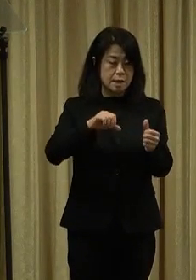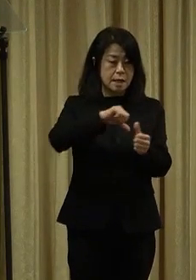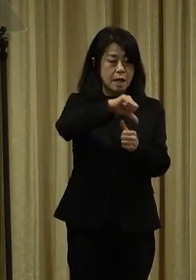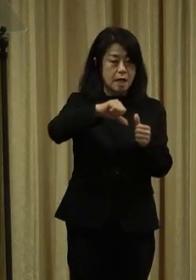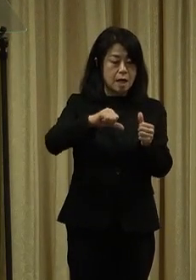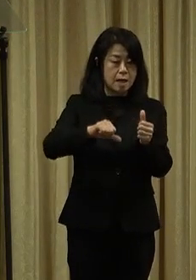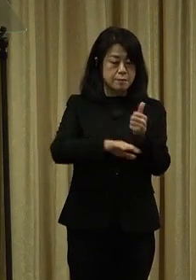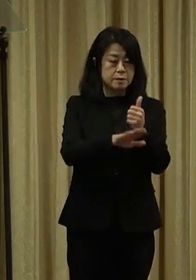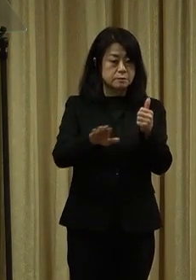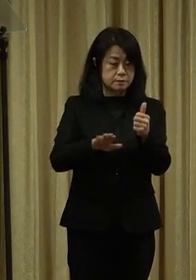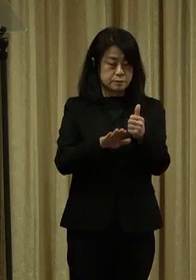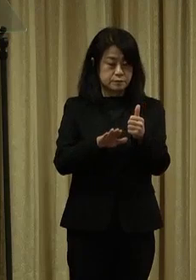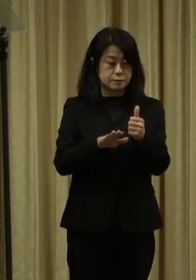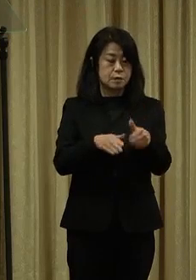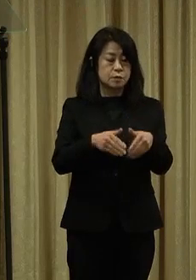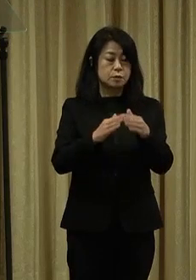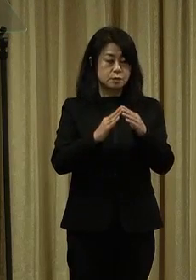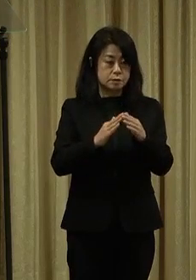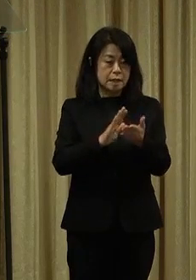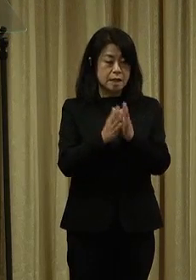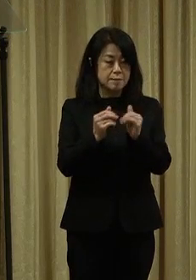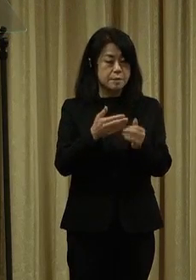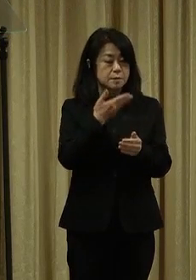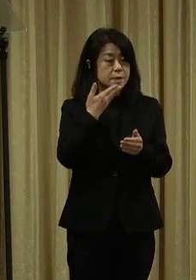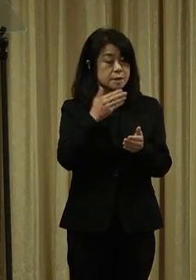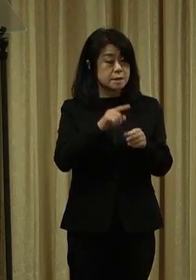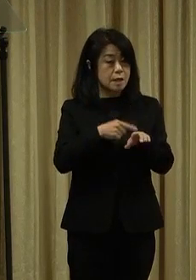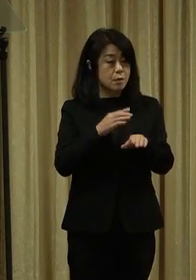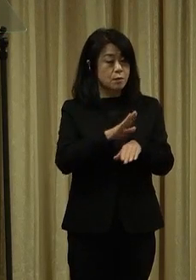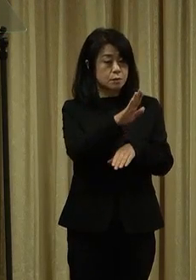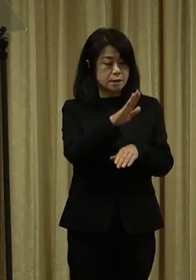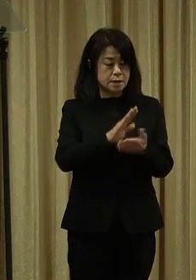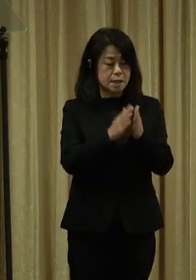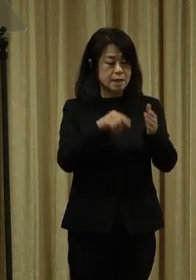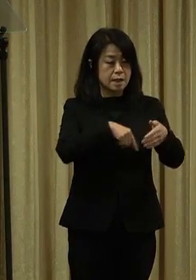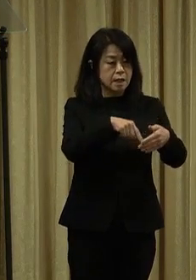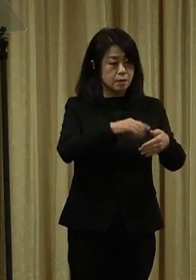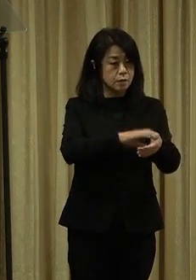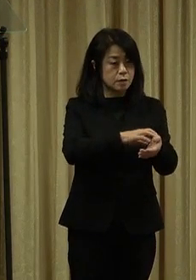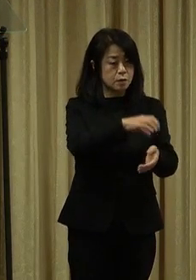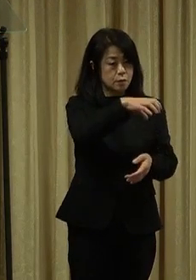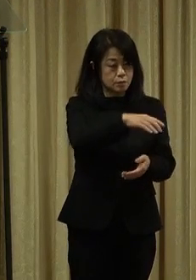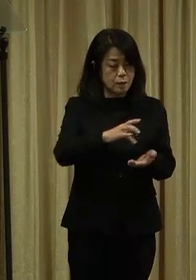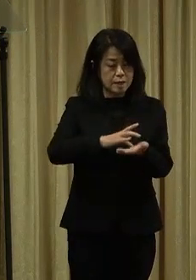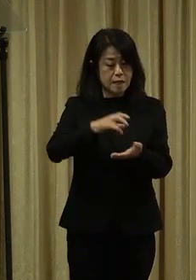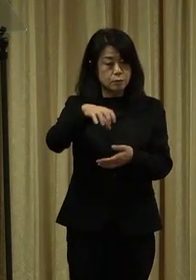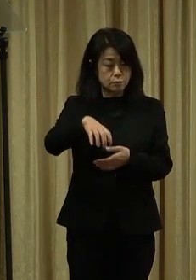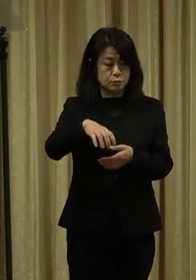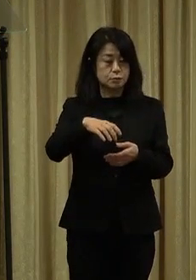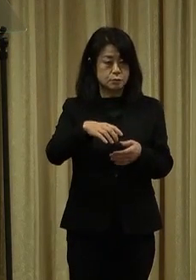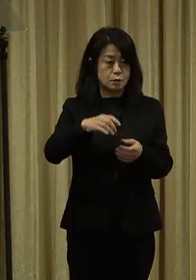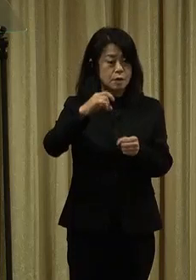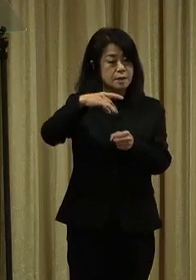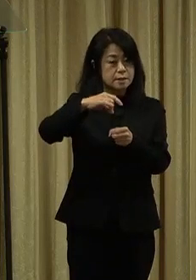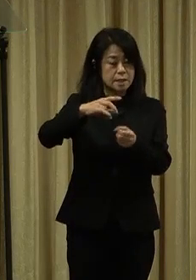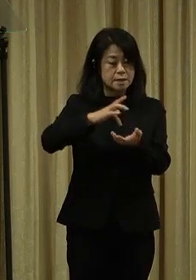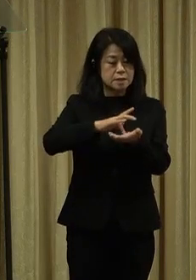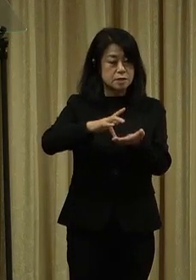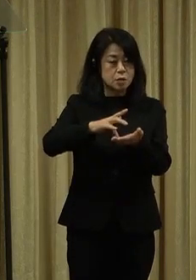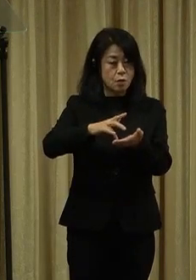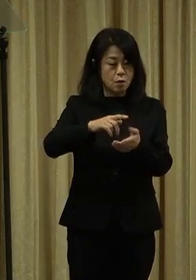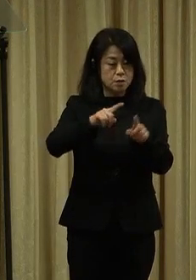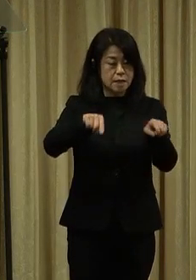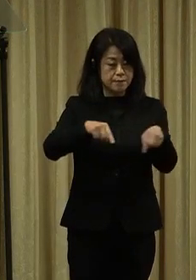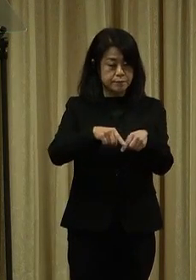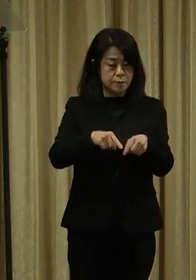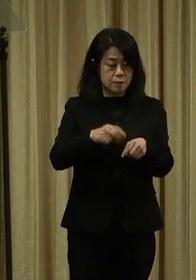して、県民の利便性を向上させるほか、県内の医療機関、薬局における電子処方箋管理サービス